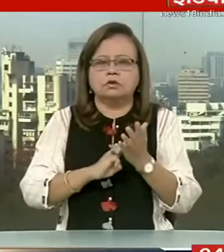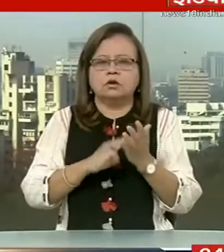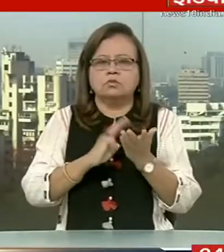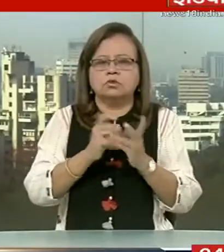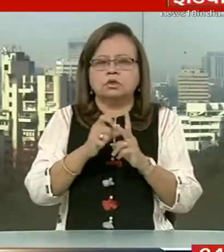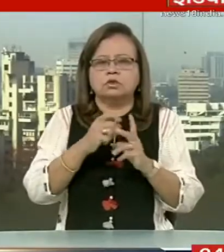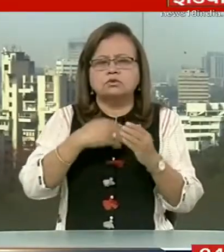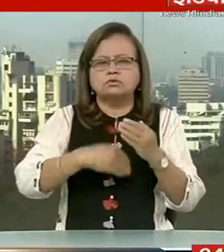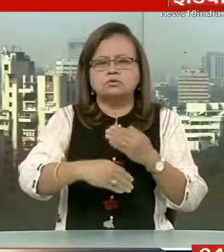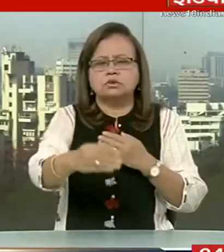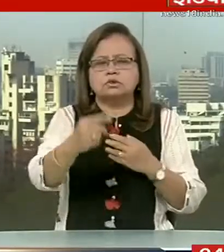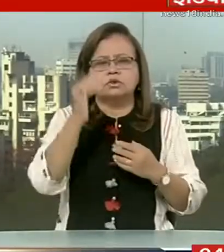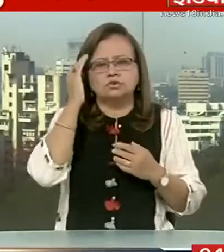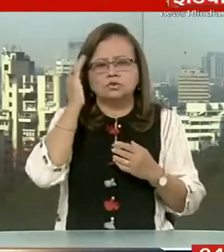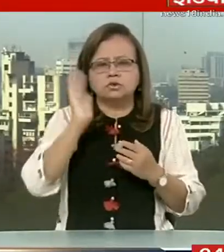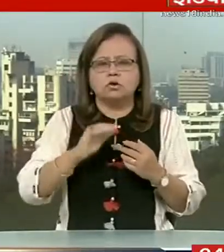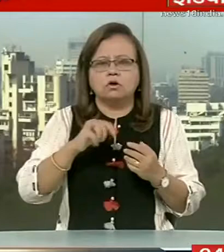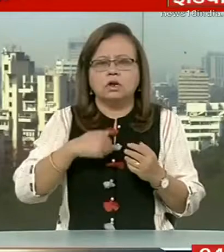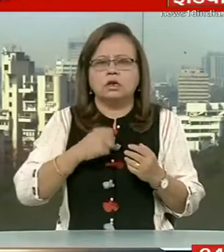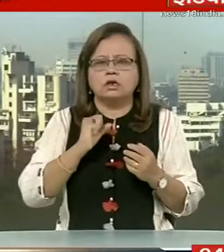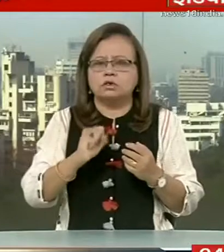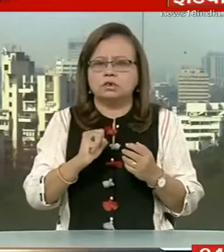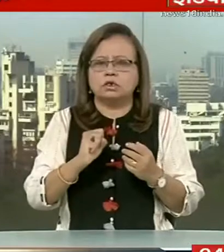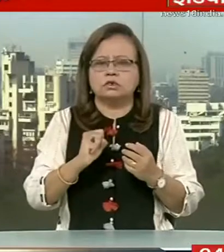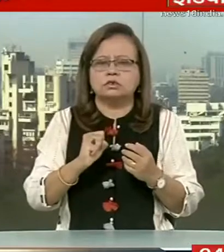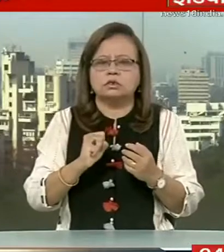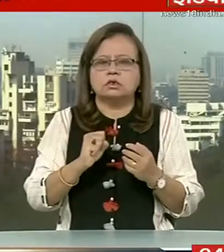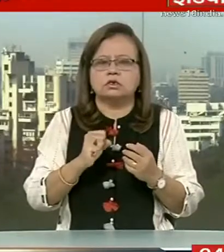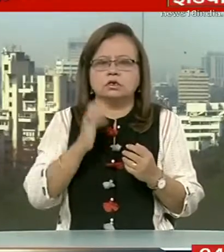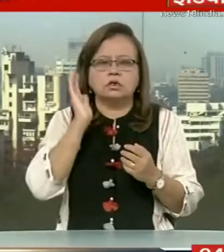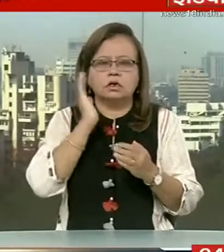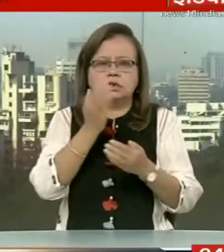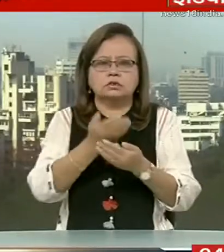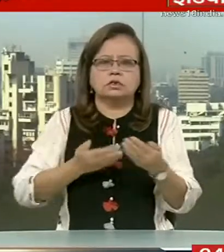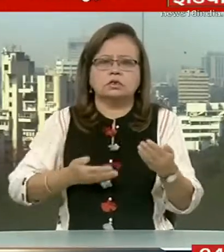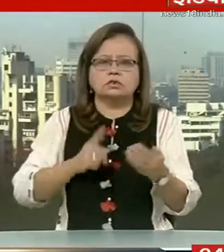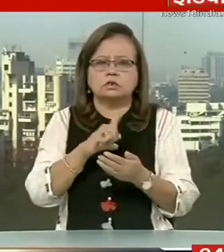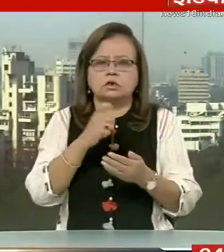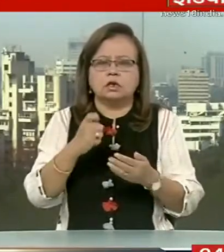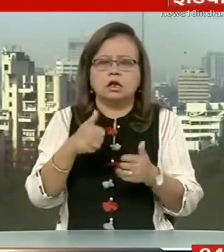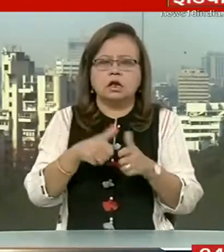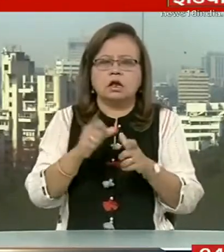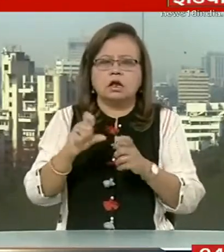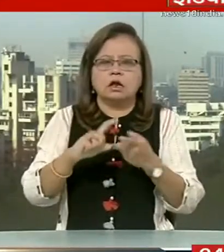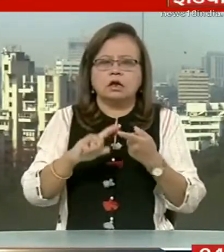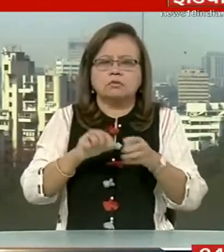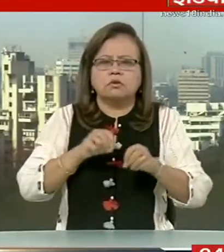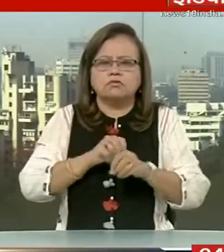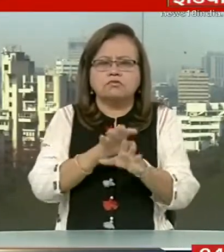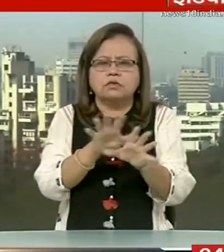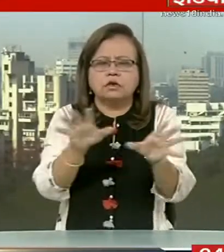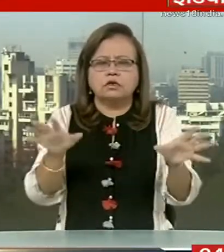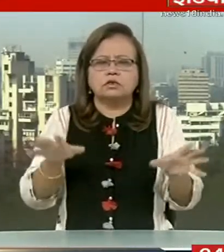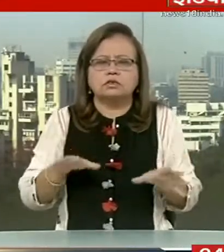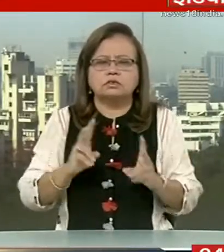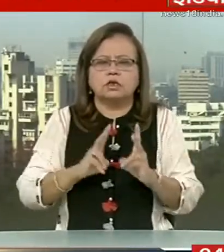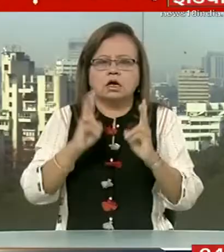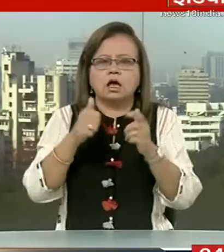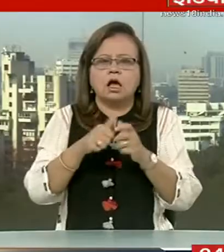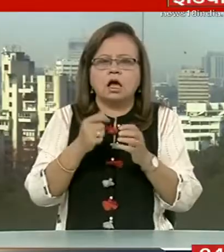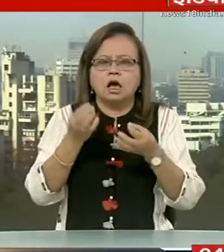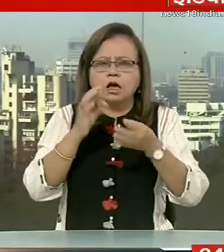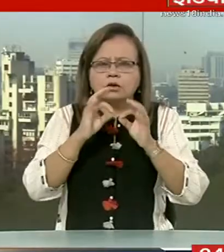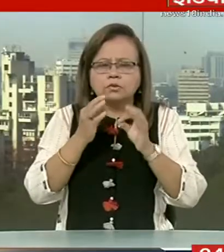प्रधानमंत्री नरेंद्र मोदी की दूरदृष्टि सोच और में इच्छाशक्ति का नतीजा सपरा एकड़ में फैले इस पार्क में आयुर्वेदिक